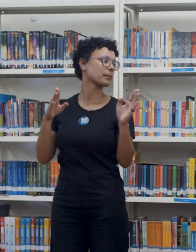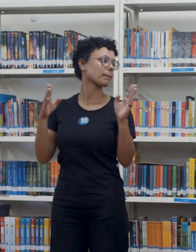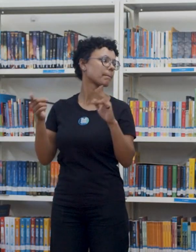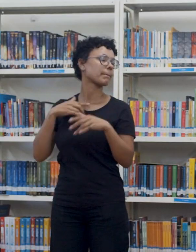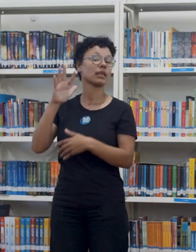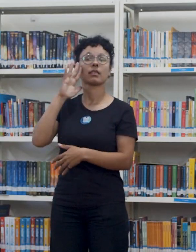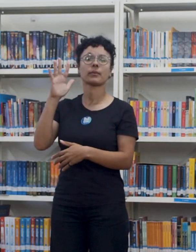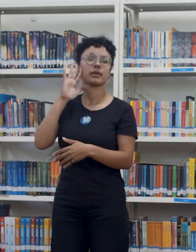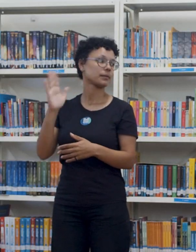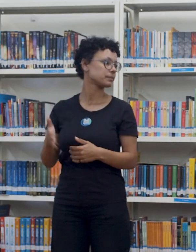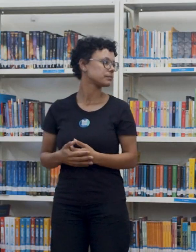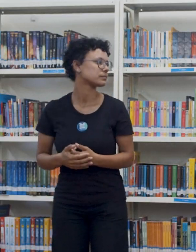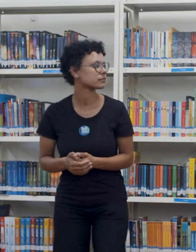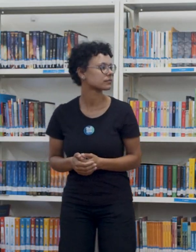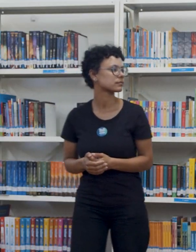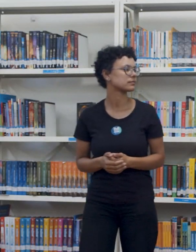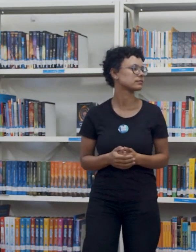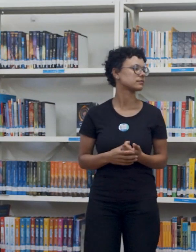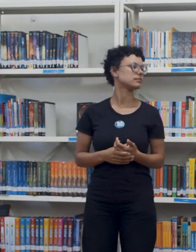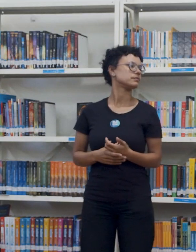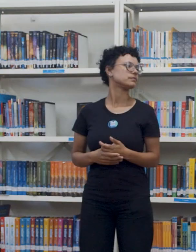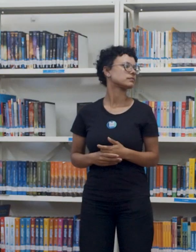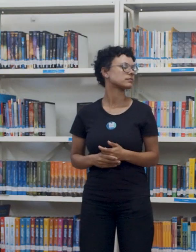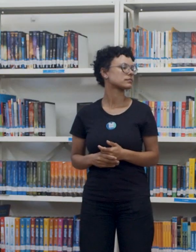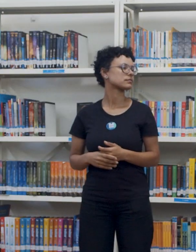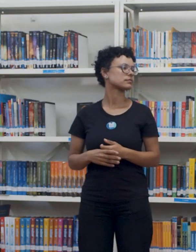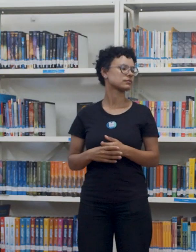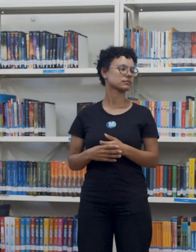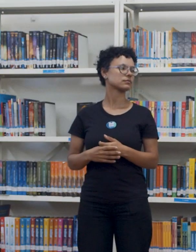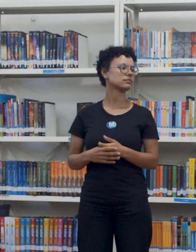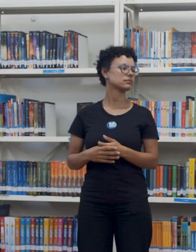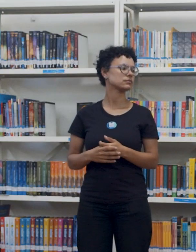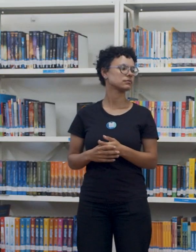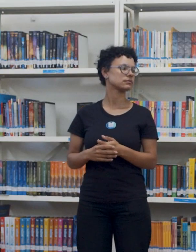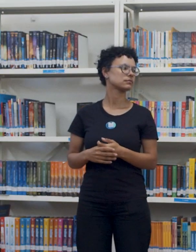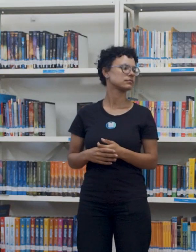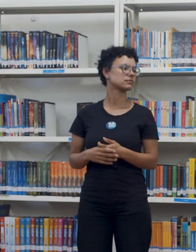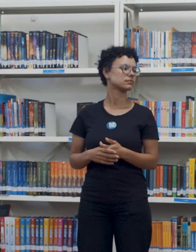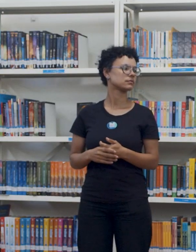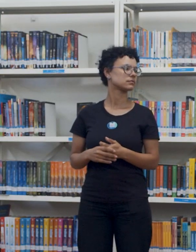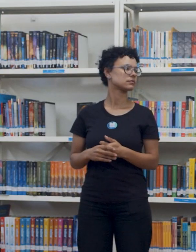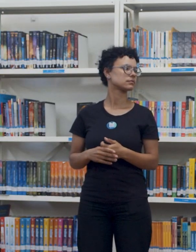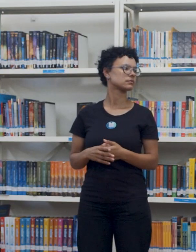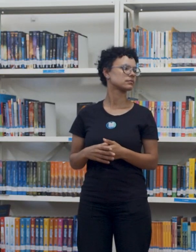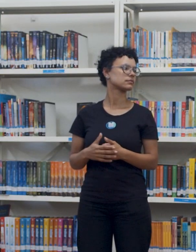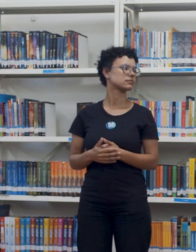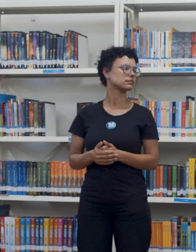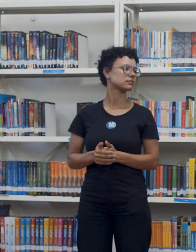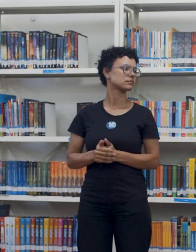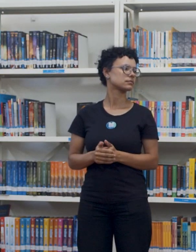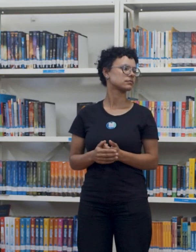parte teórica. Ana Lúcia senta-se ao lado do monitor. Que vai estar no